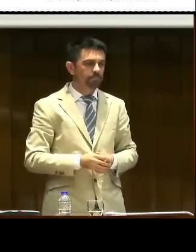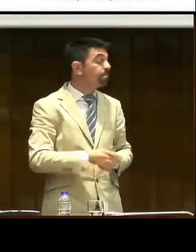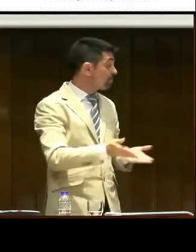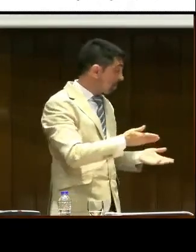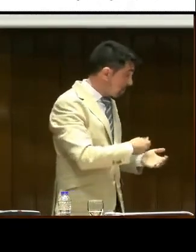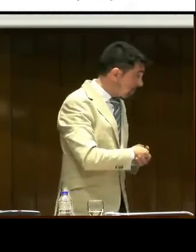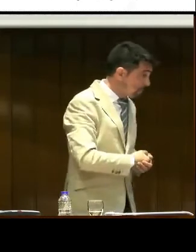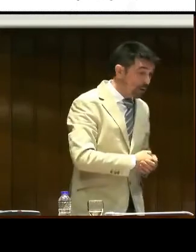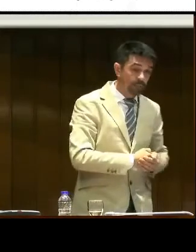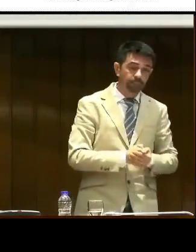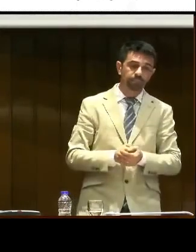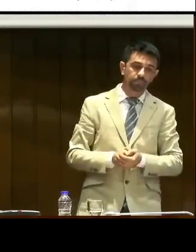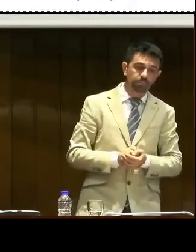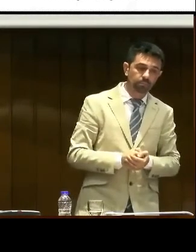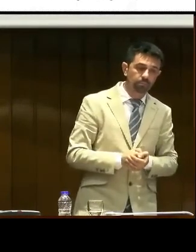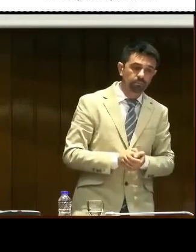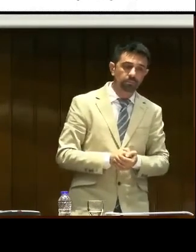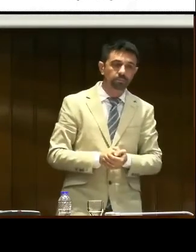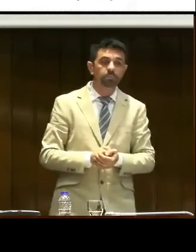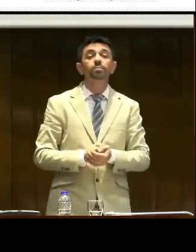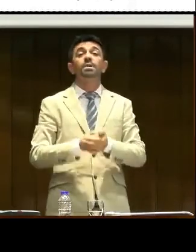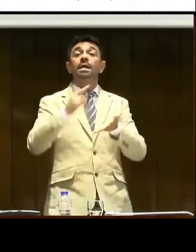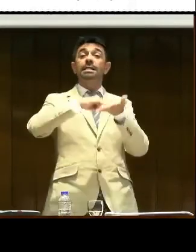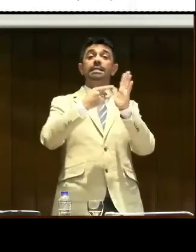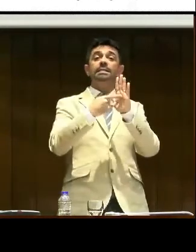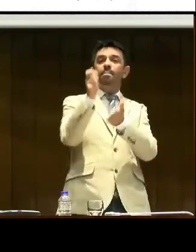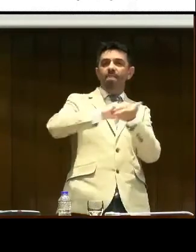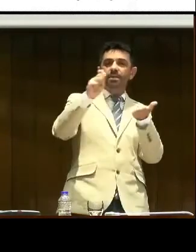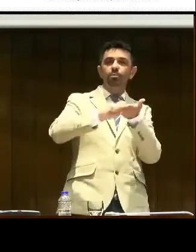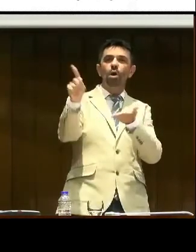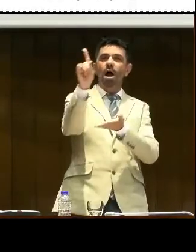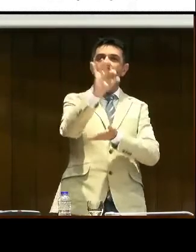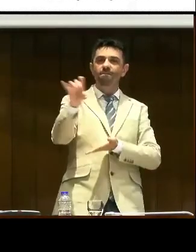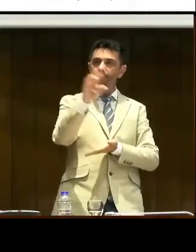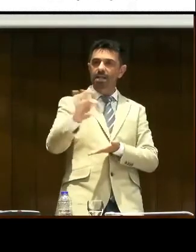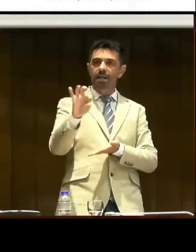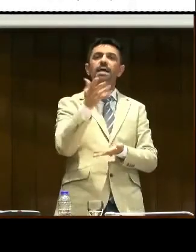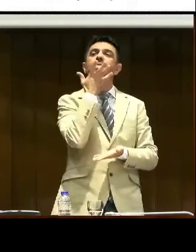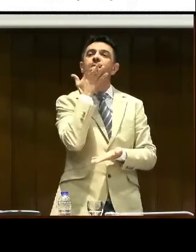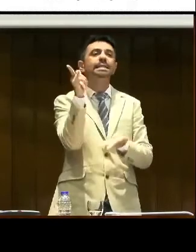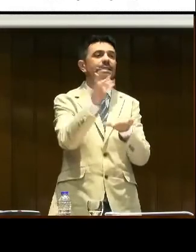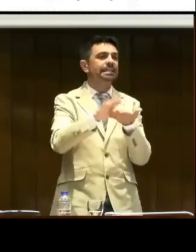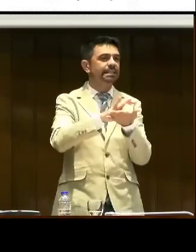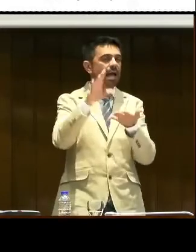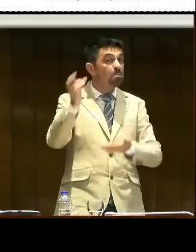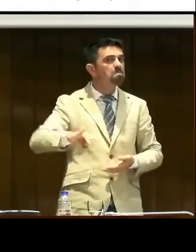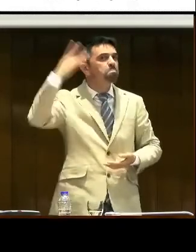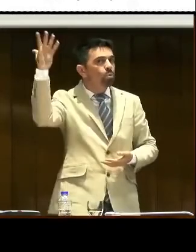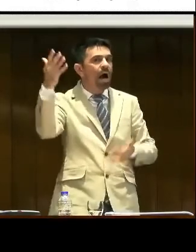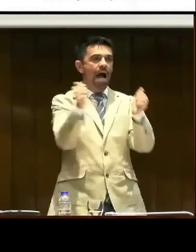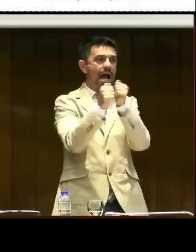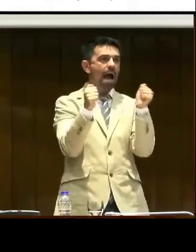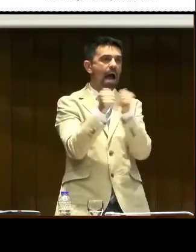El sistema de escritura alfabética, SEA, ideado por Ángel Herrero y desarrollado